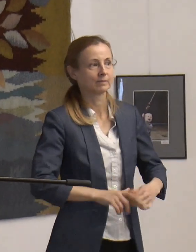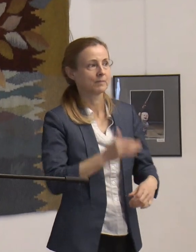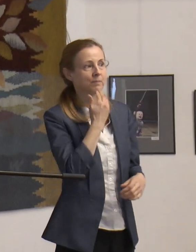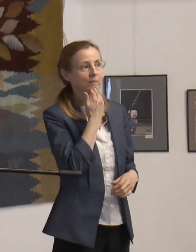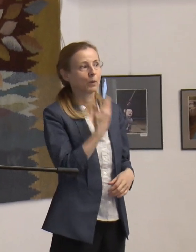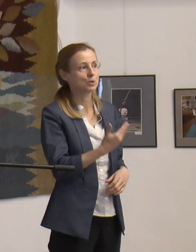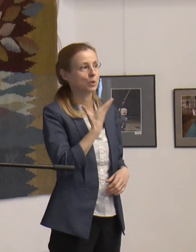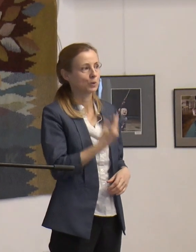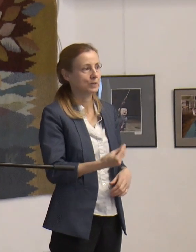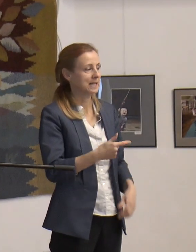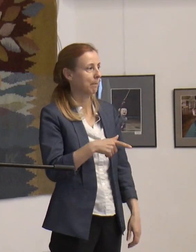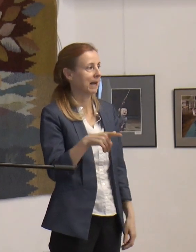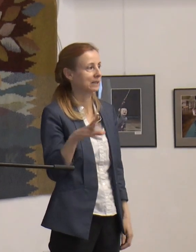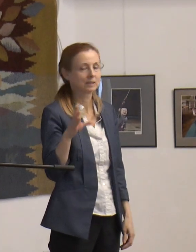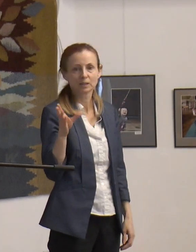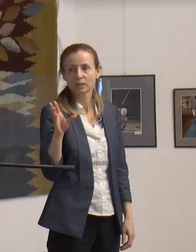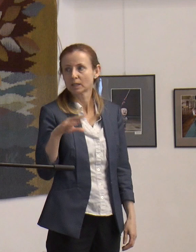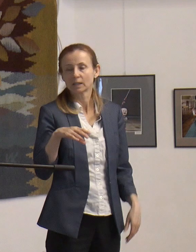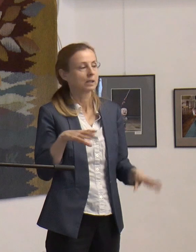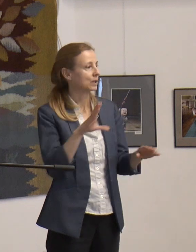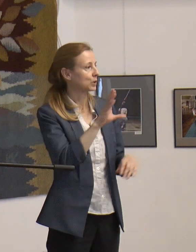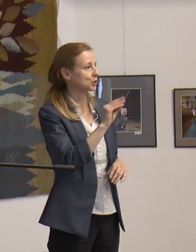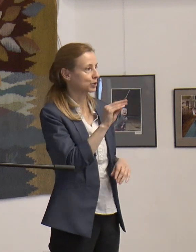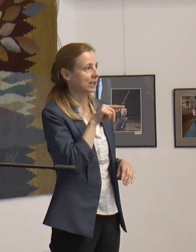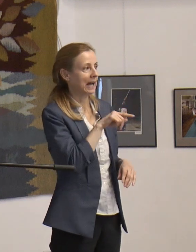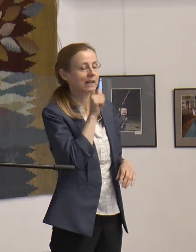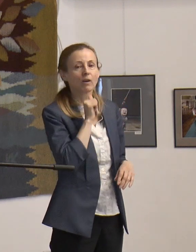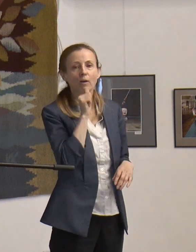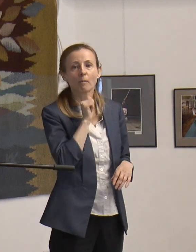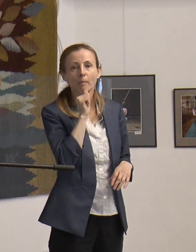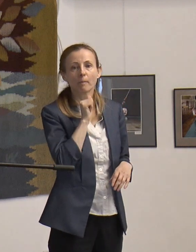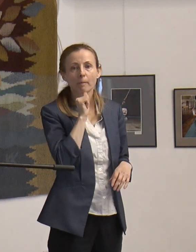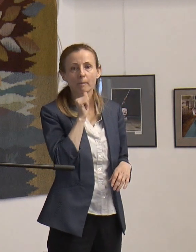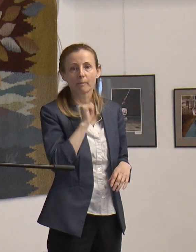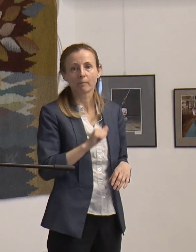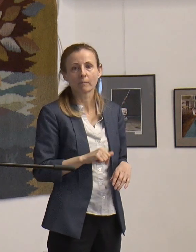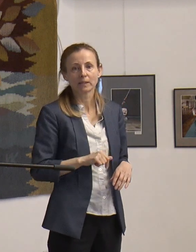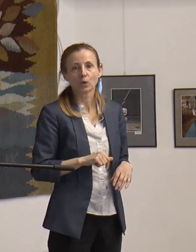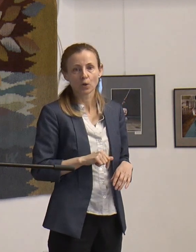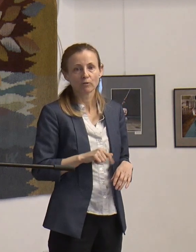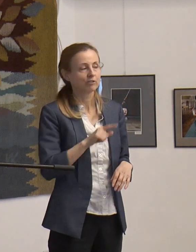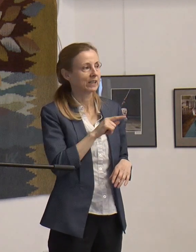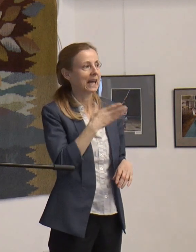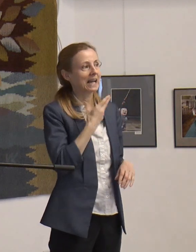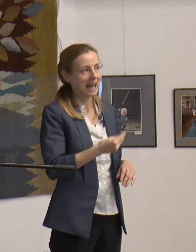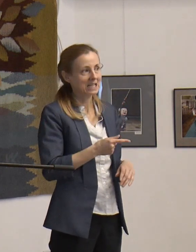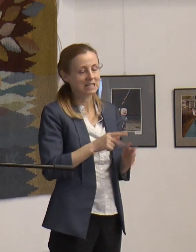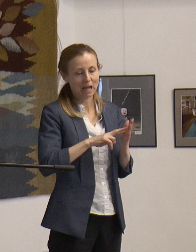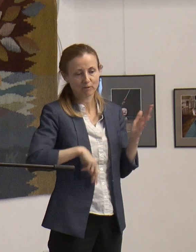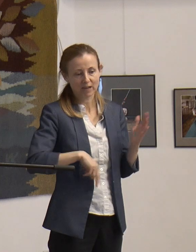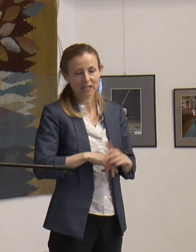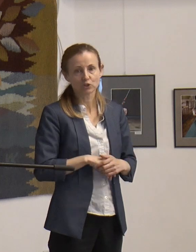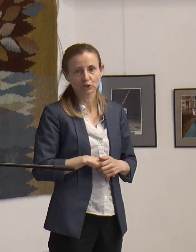Köszönjük szépen Zsuzsikának ezt a Petőfinek talán a legszebbik verse,